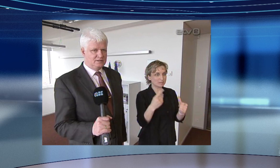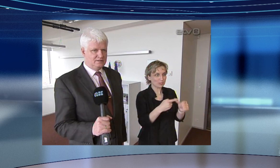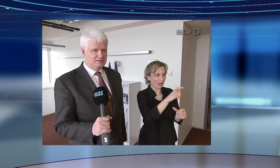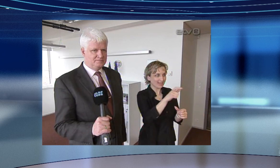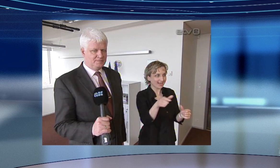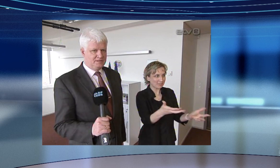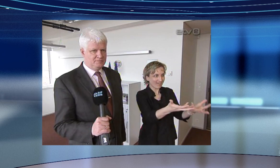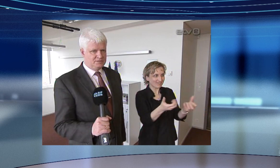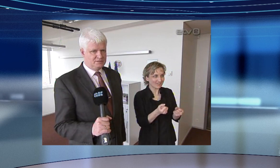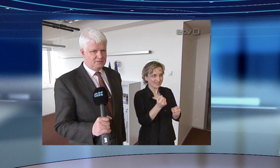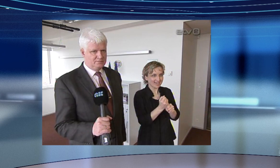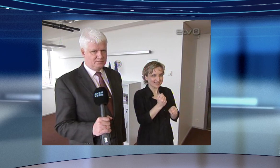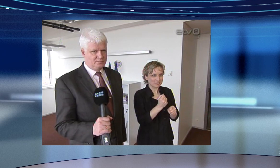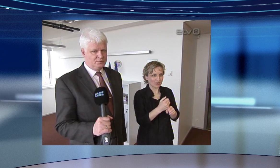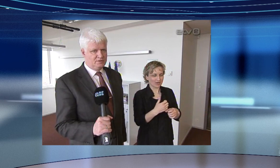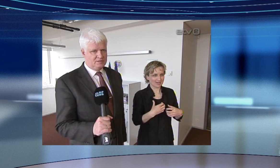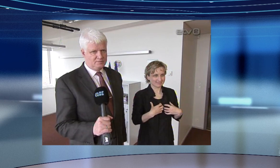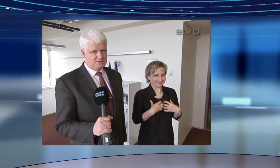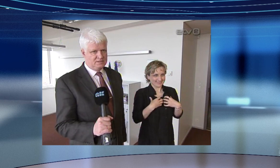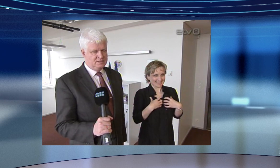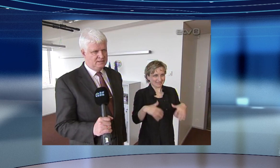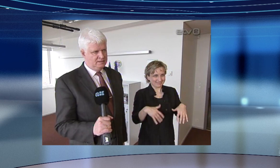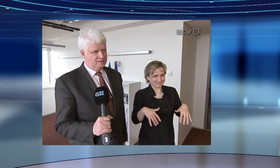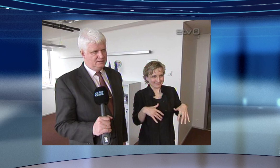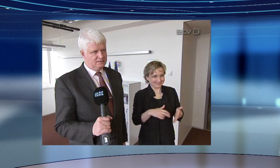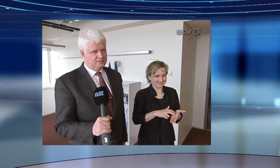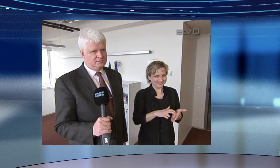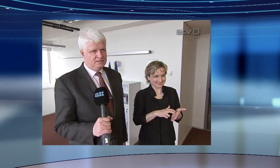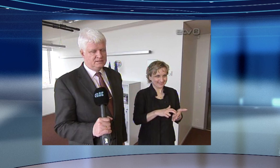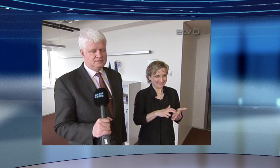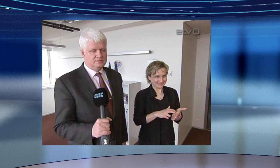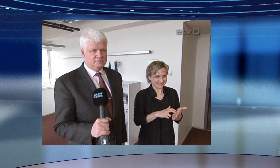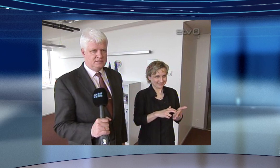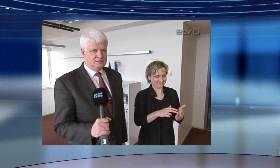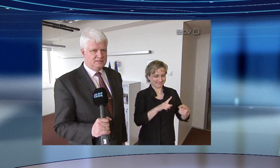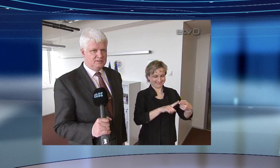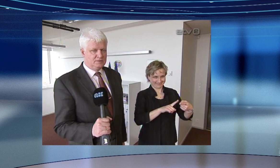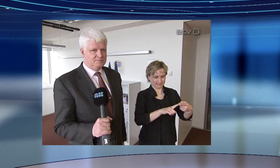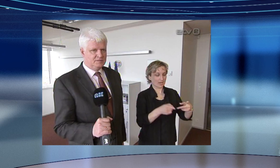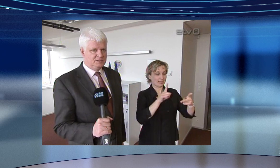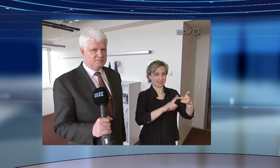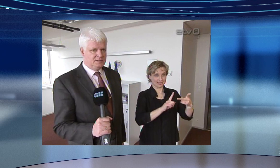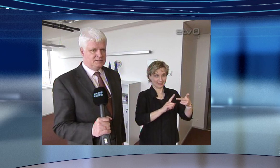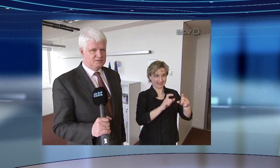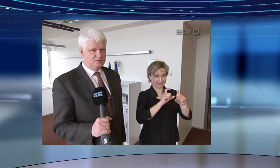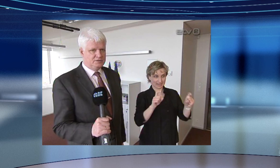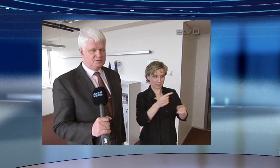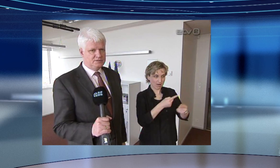kuulmispuuetega inimeste tööle värbamisel. Ja teine selline teema, millest me rääkisime, oli siis